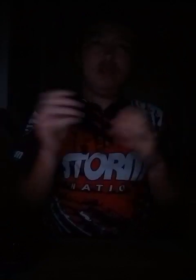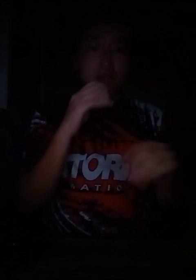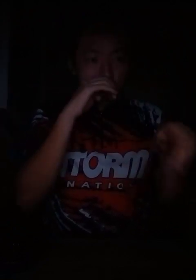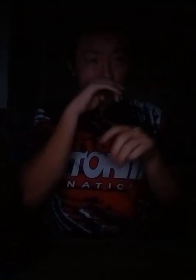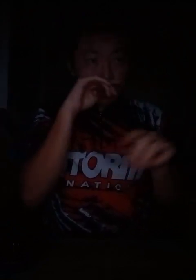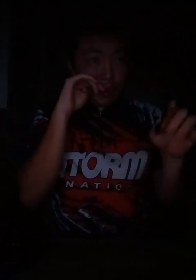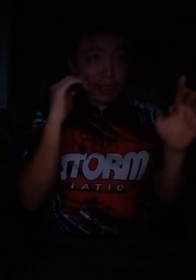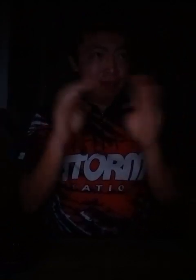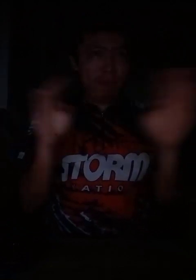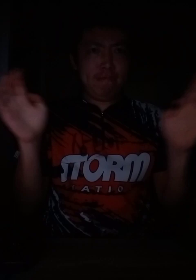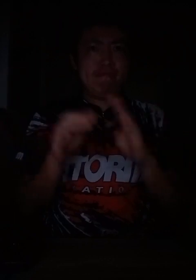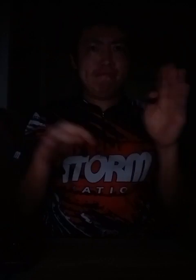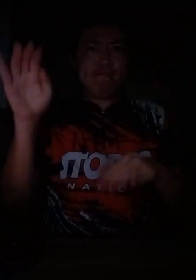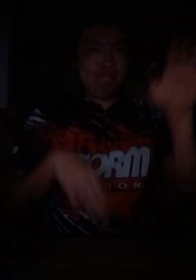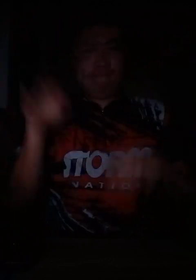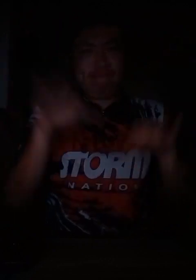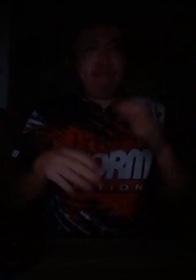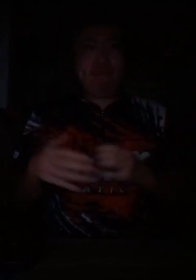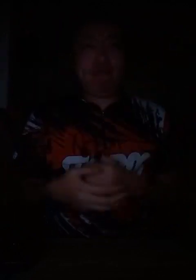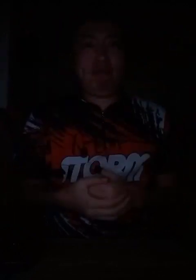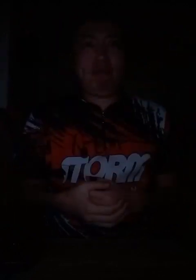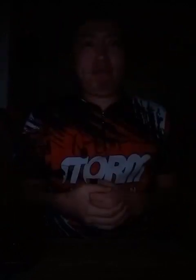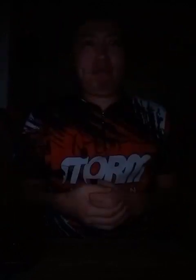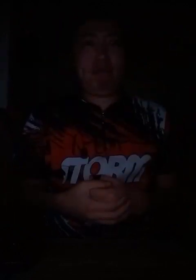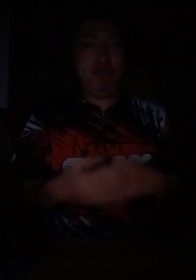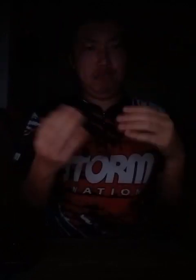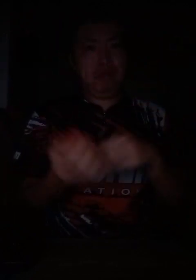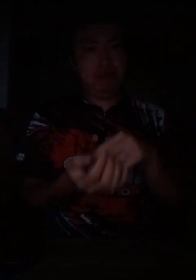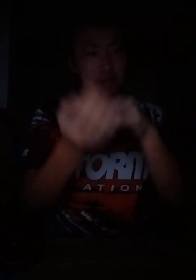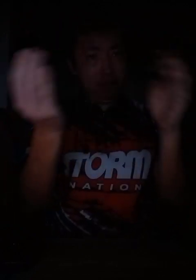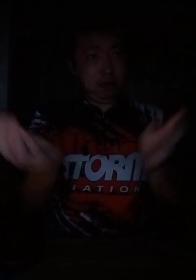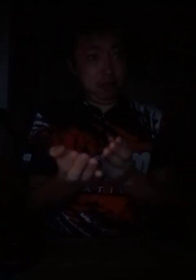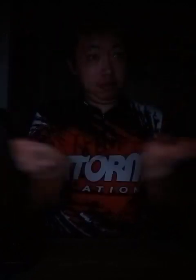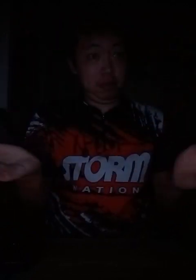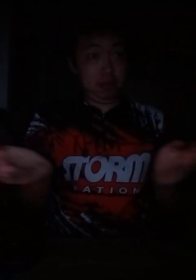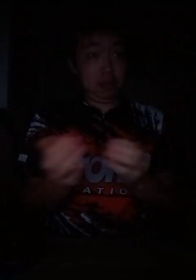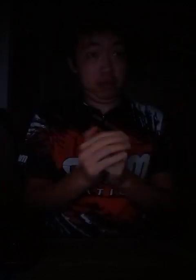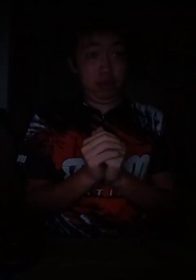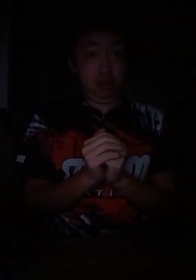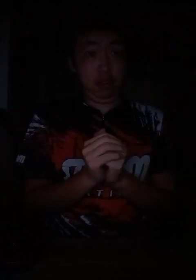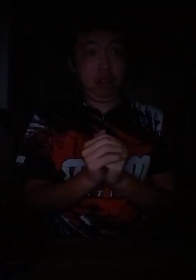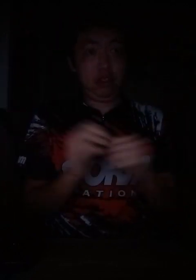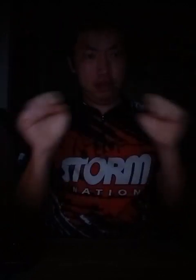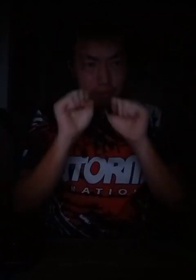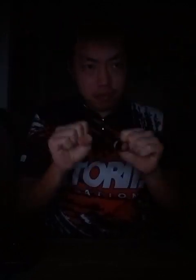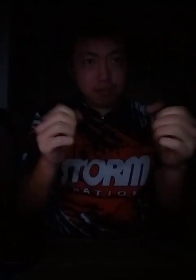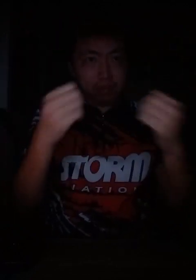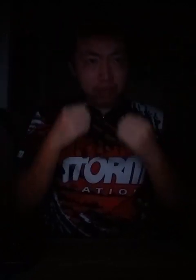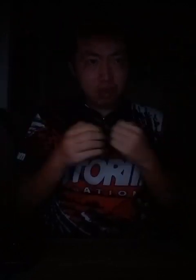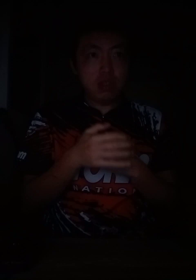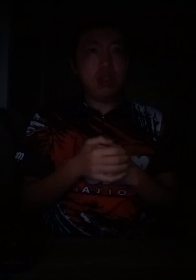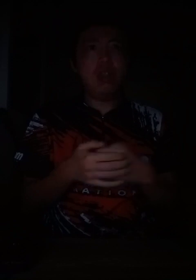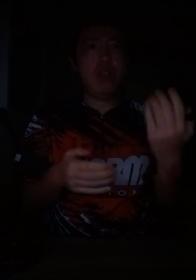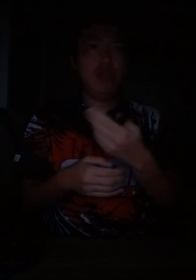믿기지 않는다며 발을 구릅니다. 맨날 여기 그 주변에 정리해 주시고 하는 분이라서 인사도 하고 하시는 분인데 그렇게 되셔가지고 좀